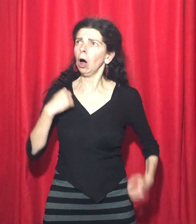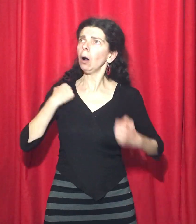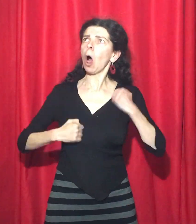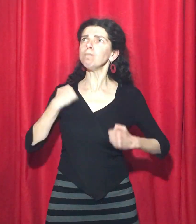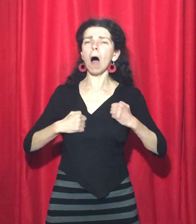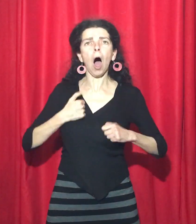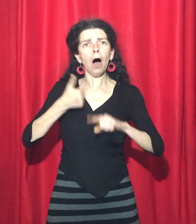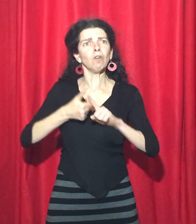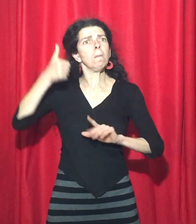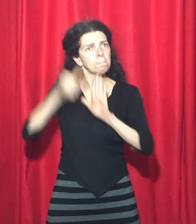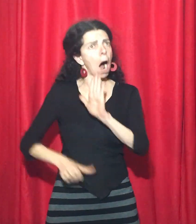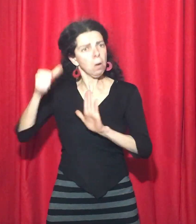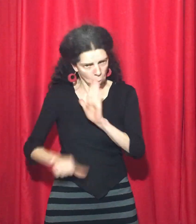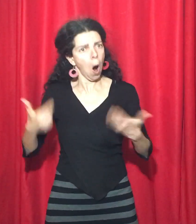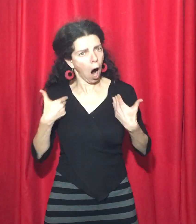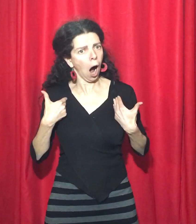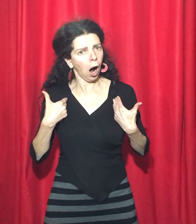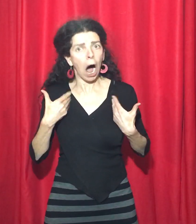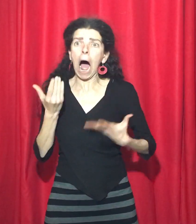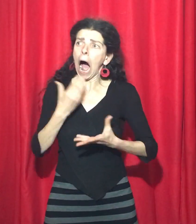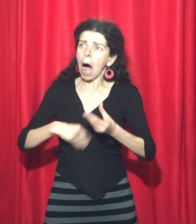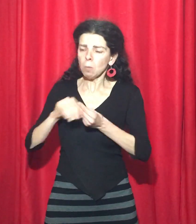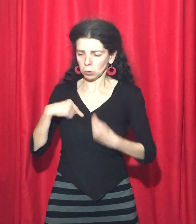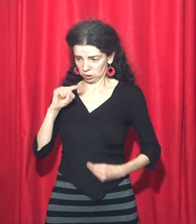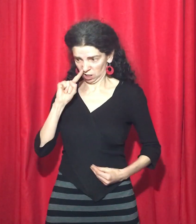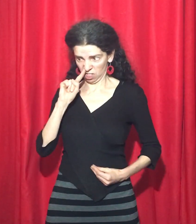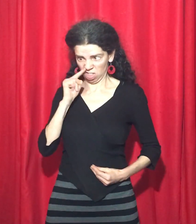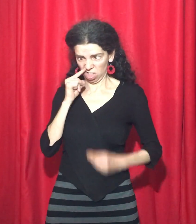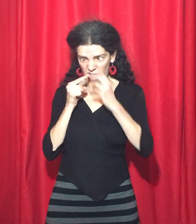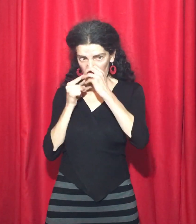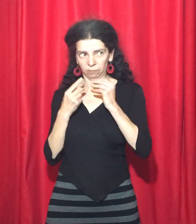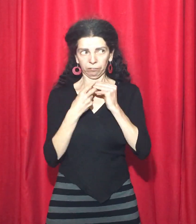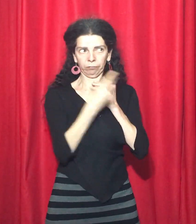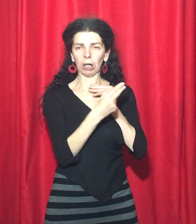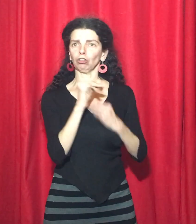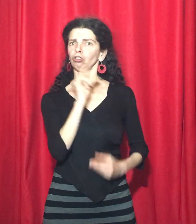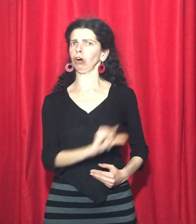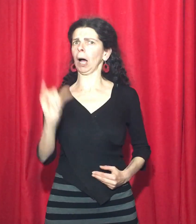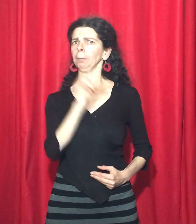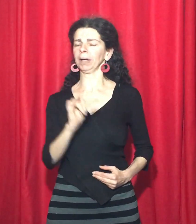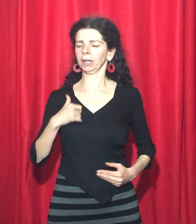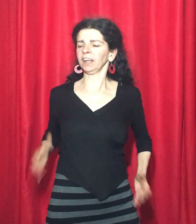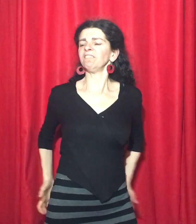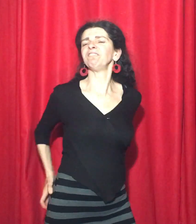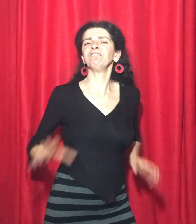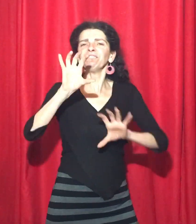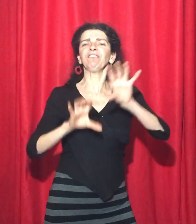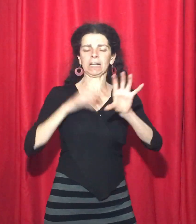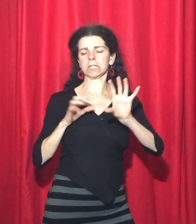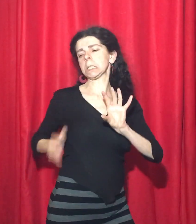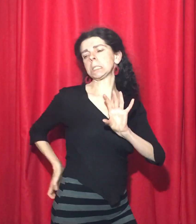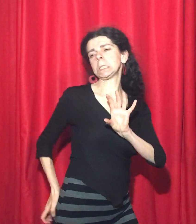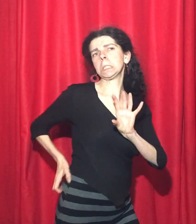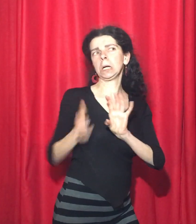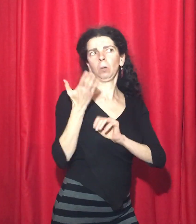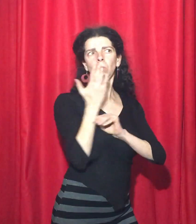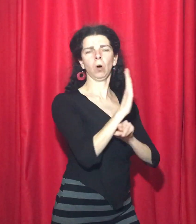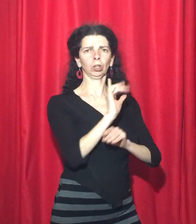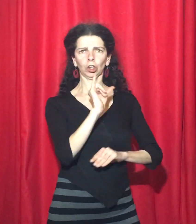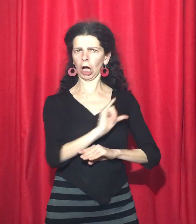Il se lavait au moins une fois par mois. De plus, devant Julie, il ne mettait jamais les doigts dans son nez et évitait